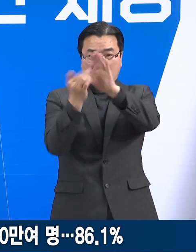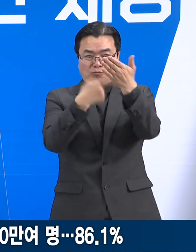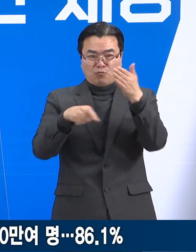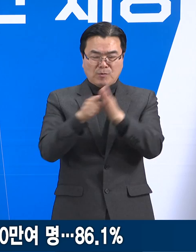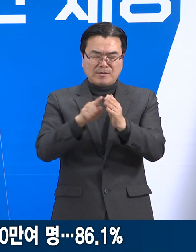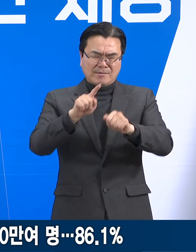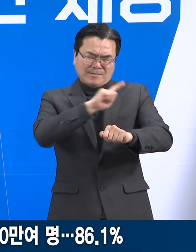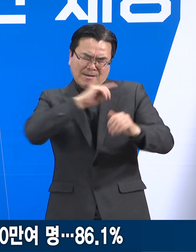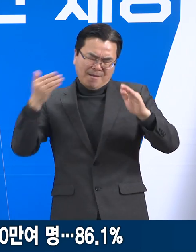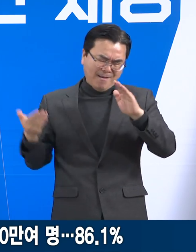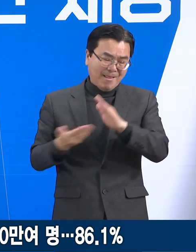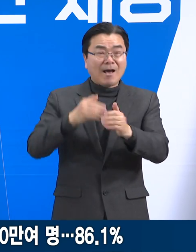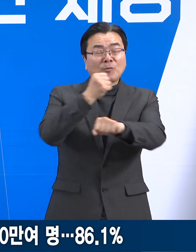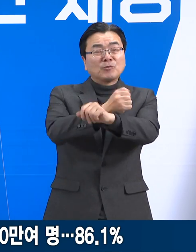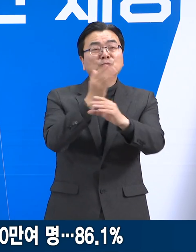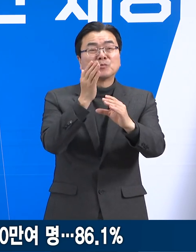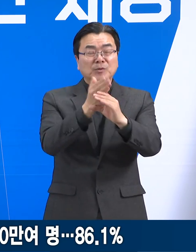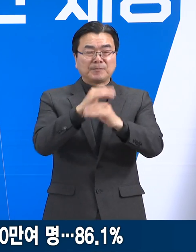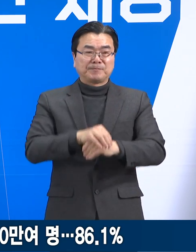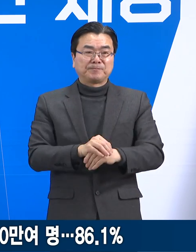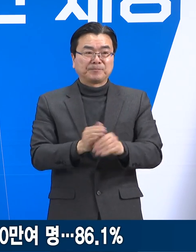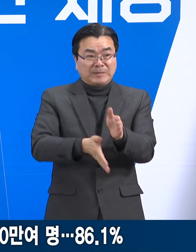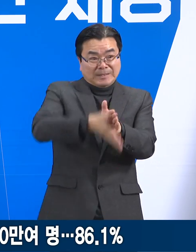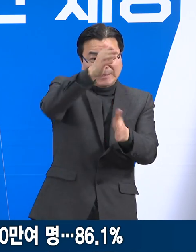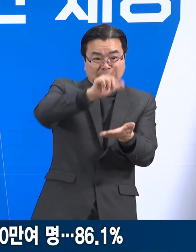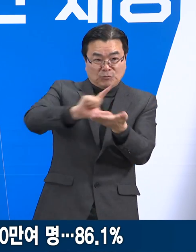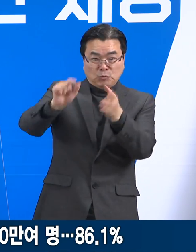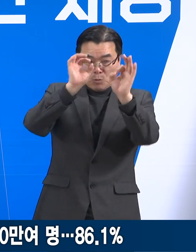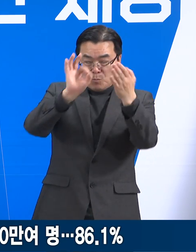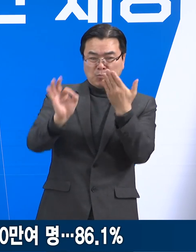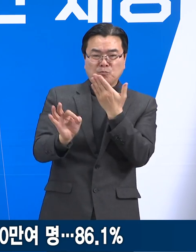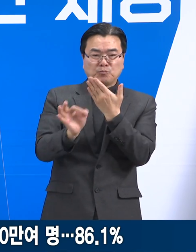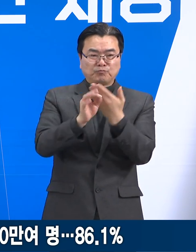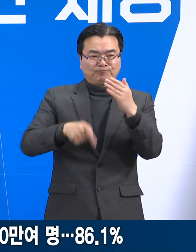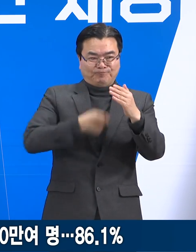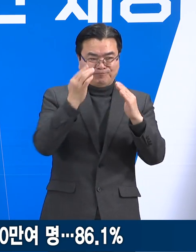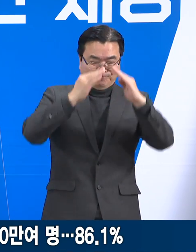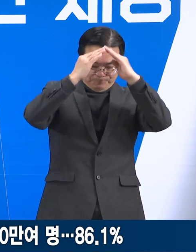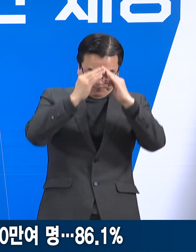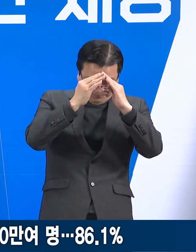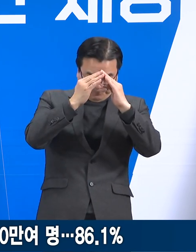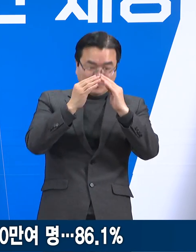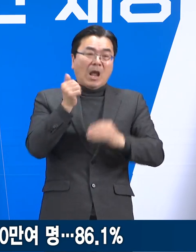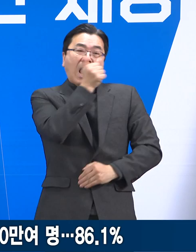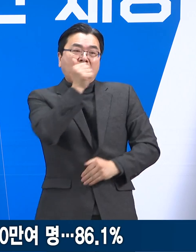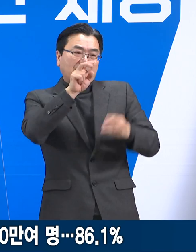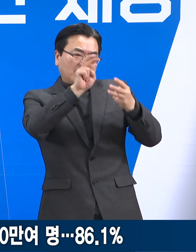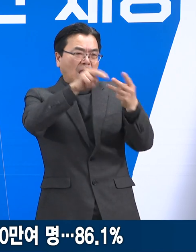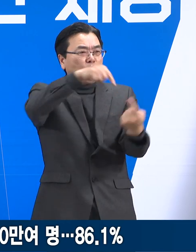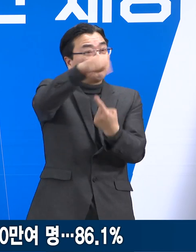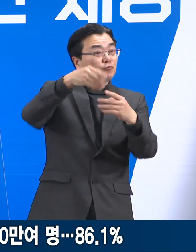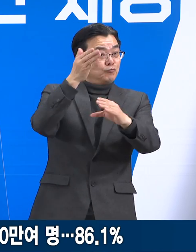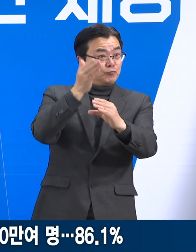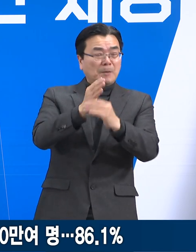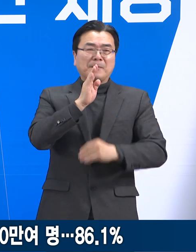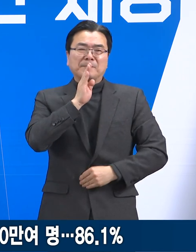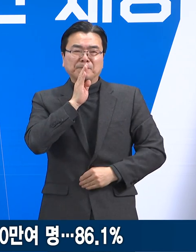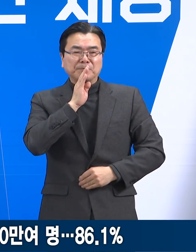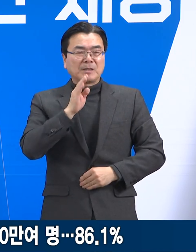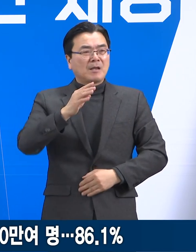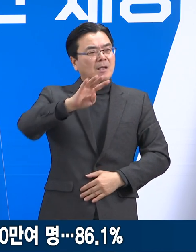다하고 있습니다. 또한 시군별로 코로나19 재택치료 행정안내센터를 설치 운영하여